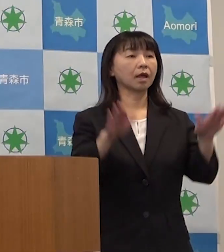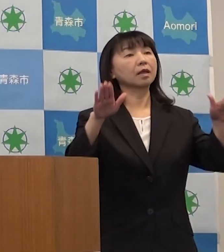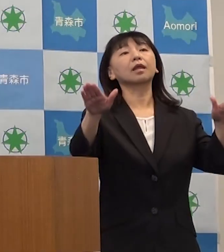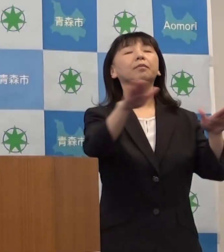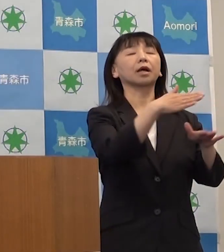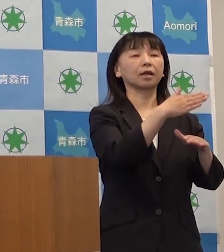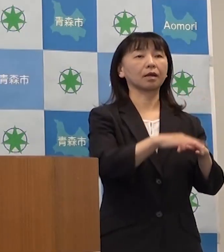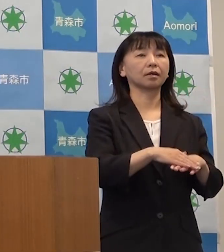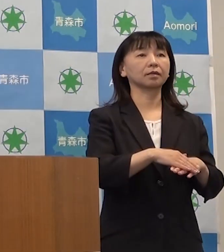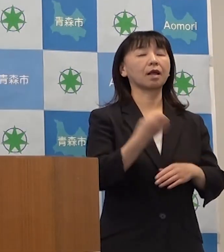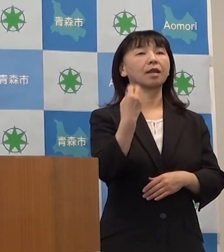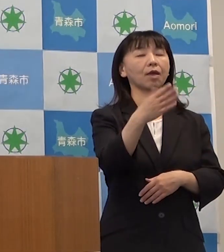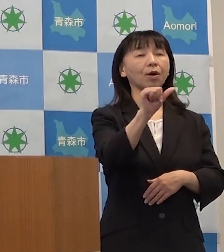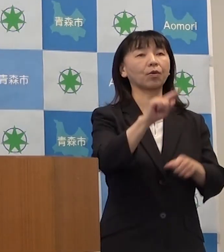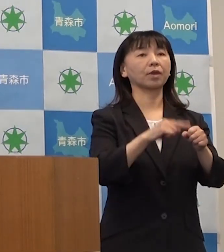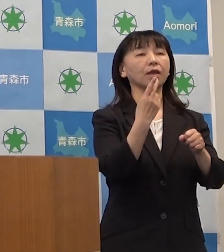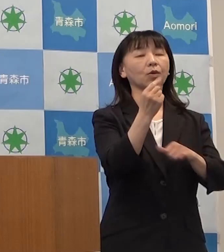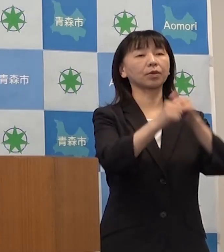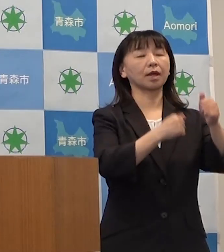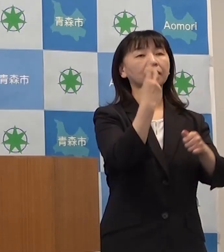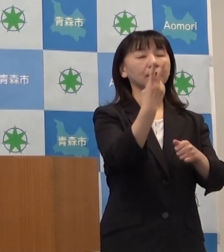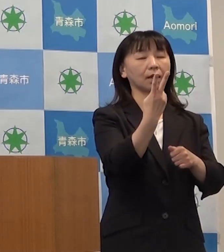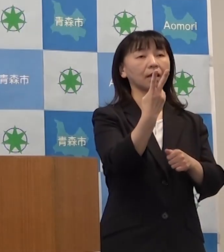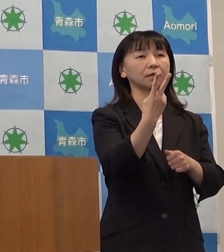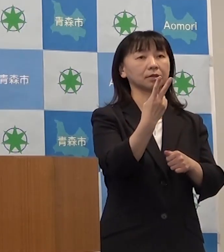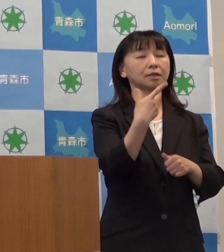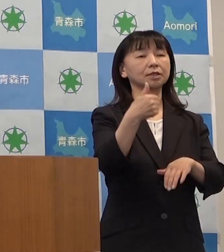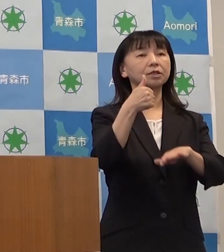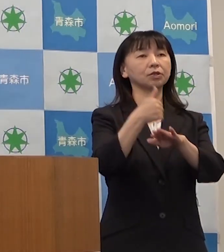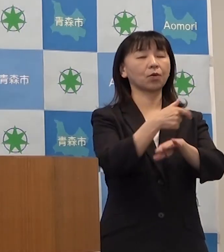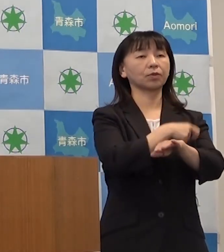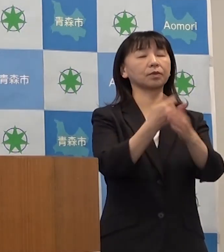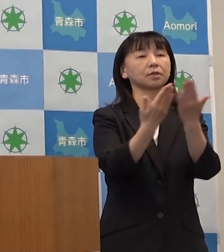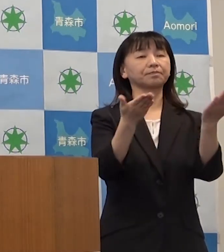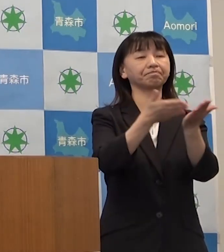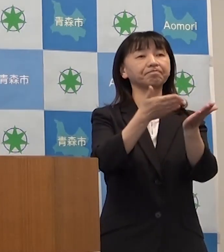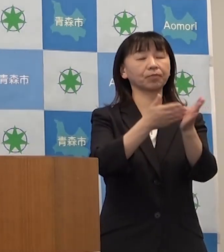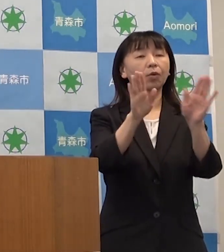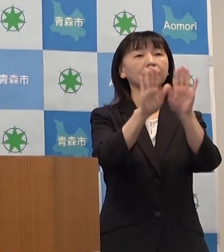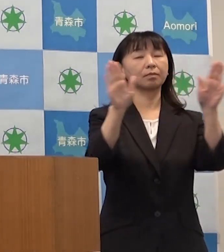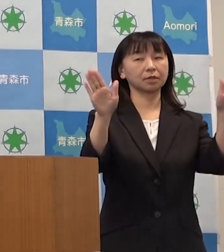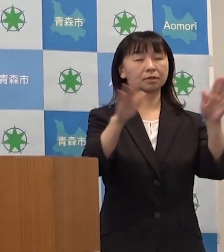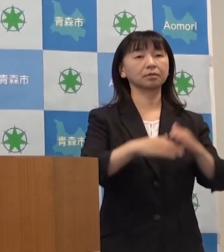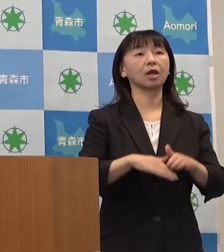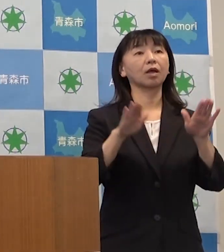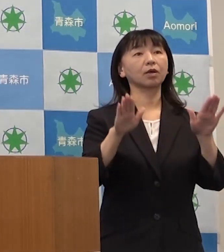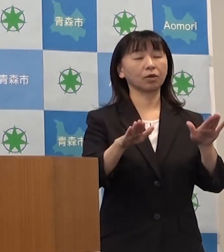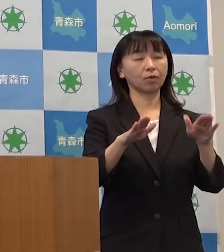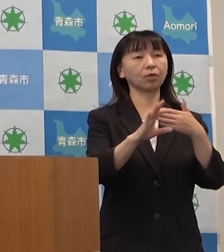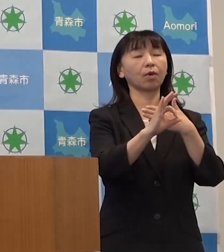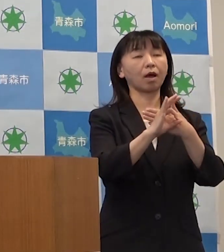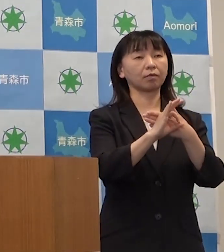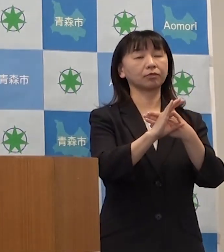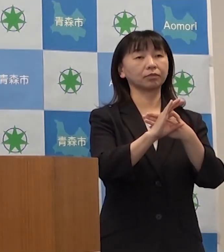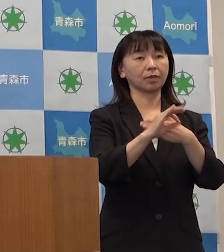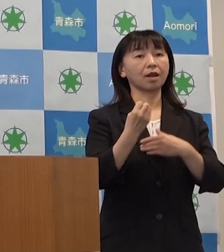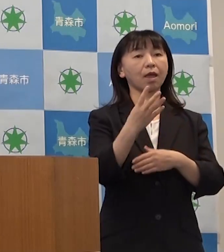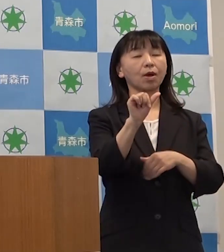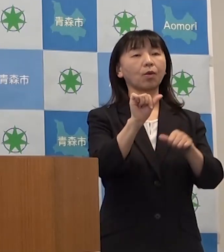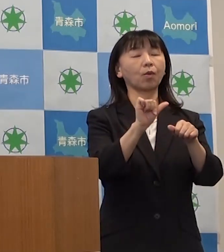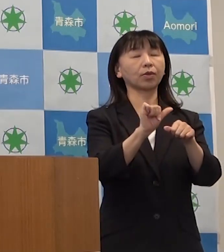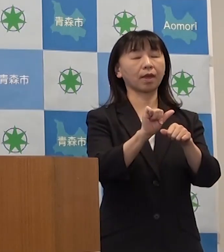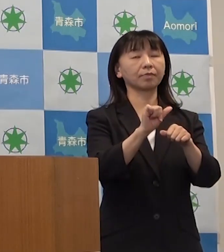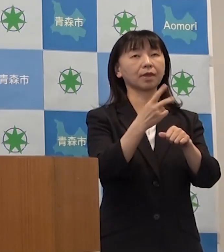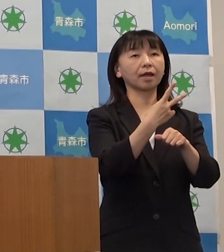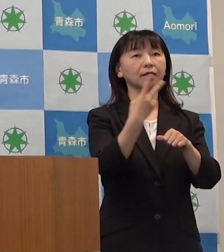ただいまより令和5年度第2回市長記者会見を行います。本日の案件は令和5年第